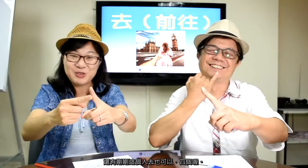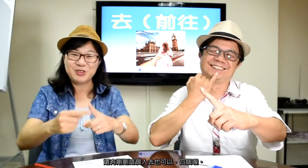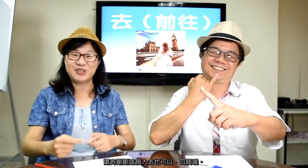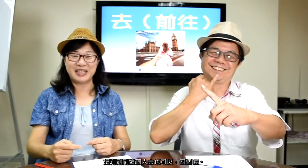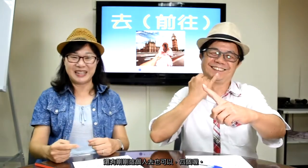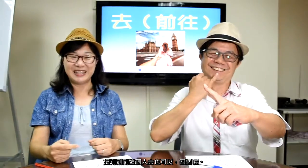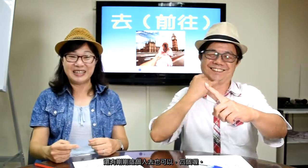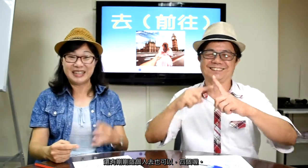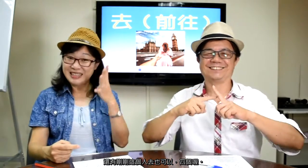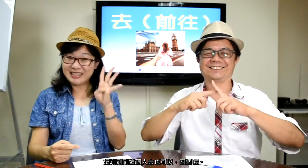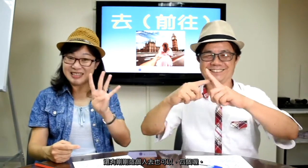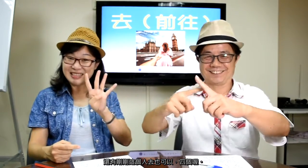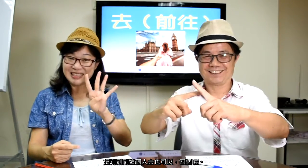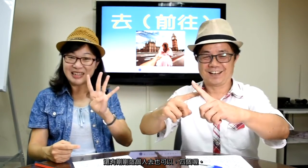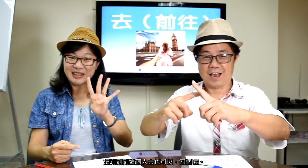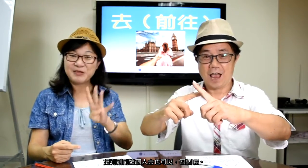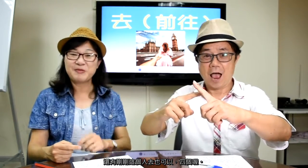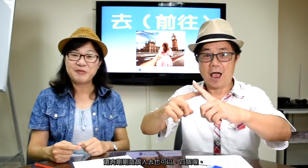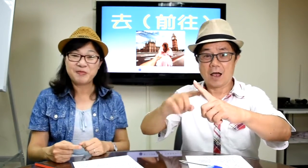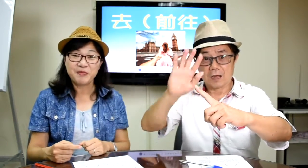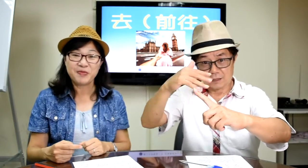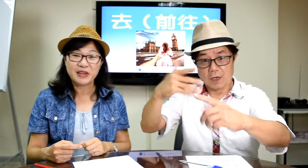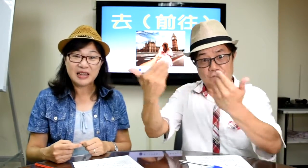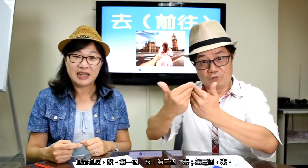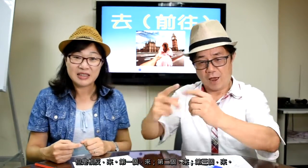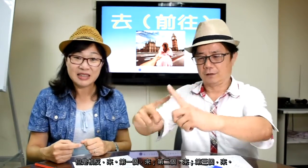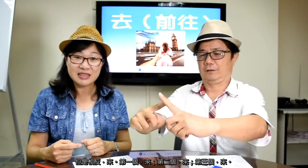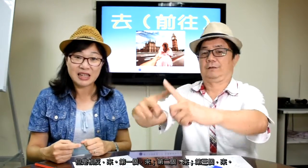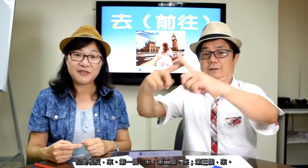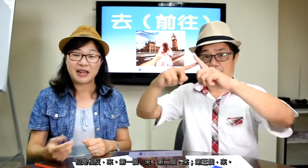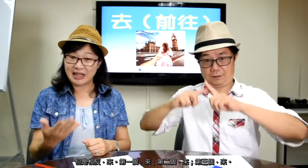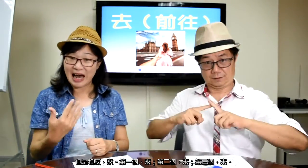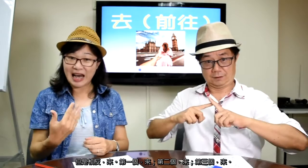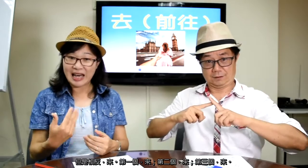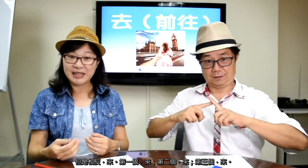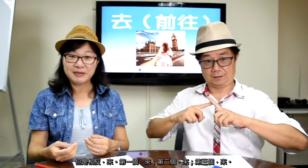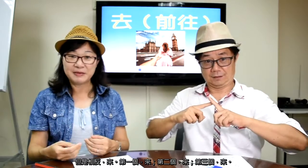去也可以，四个哦。但是相反，来，